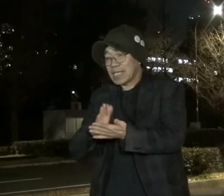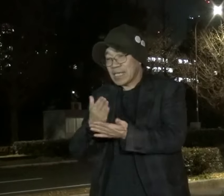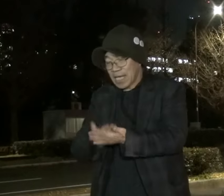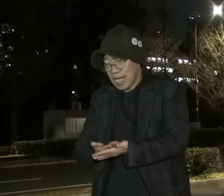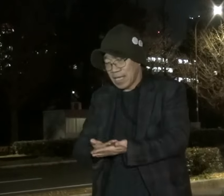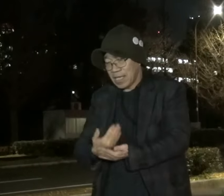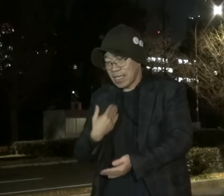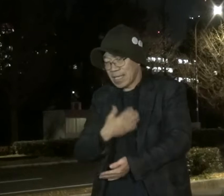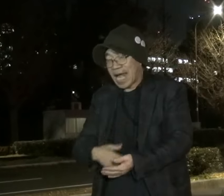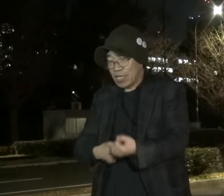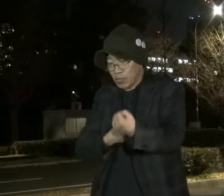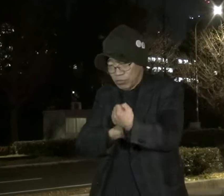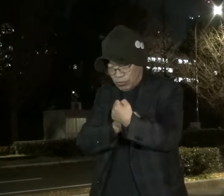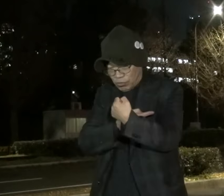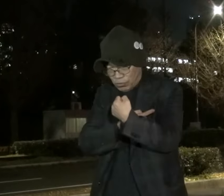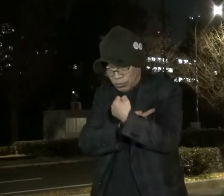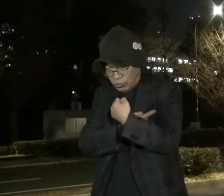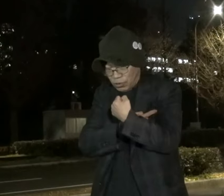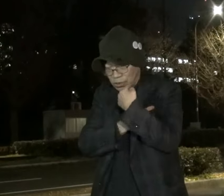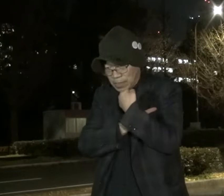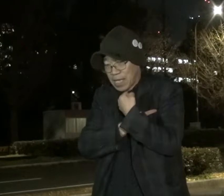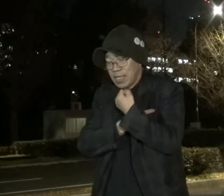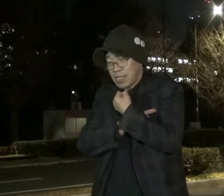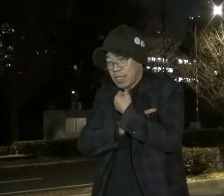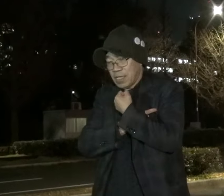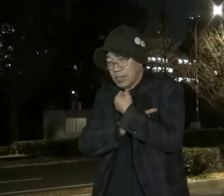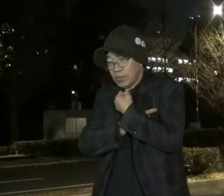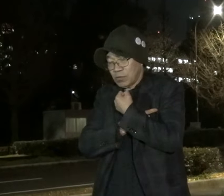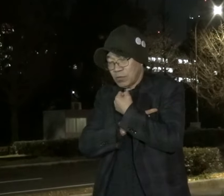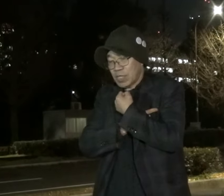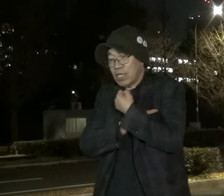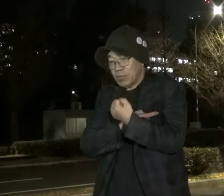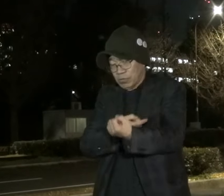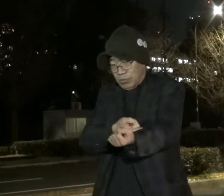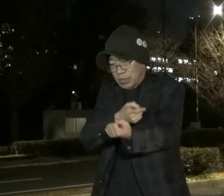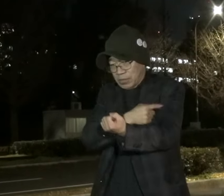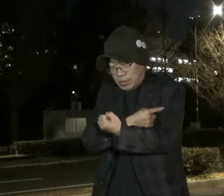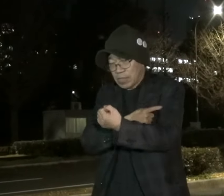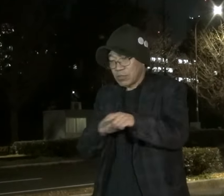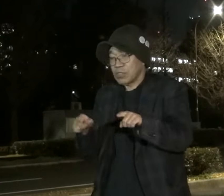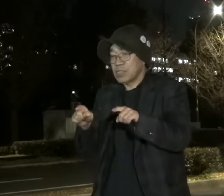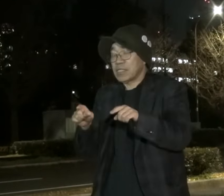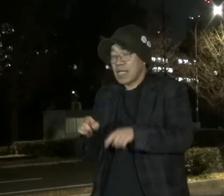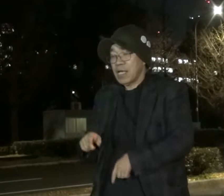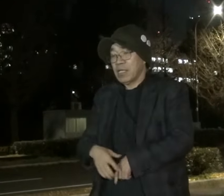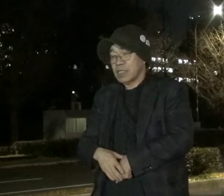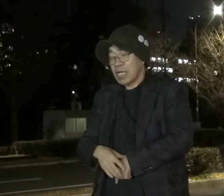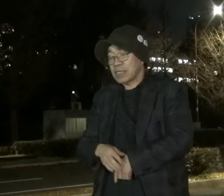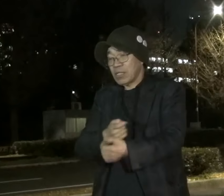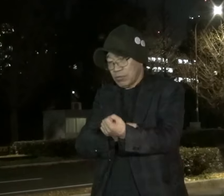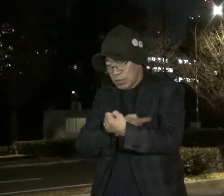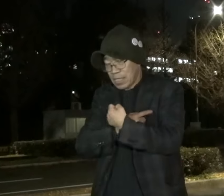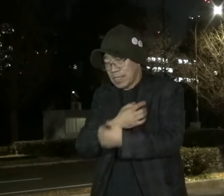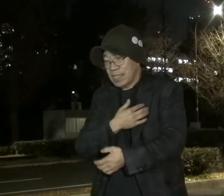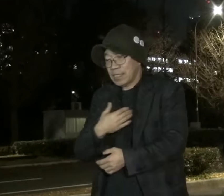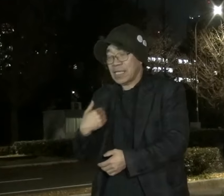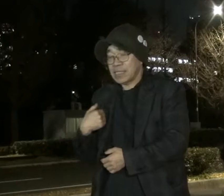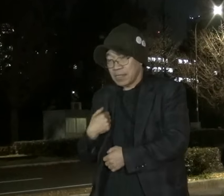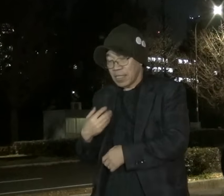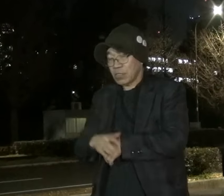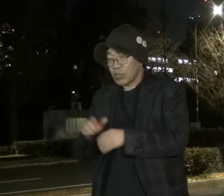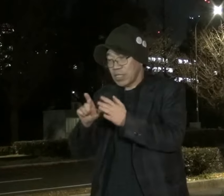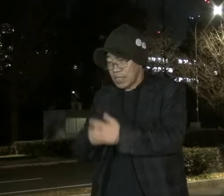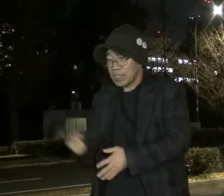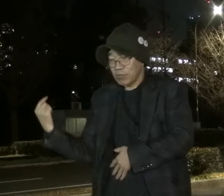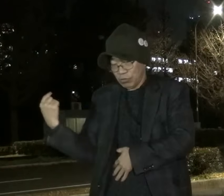力ついてから来てくださいねっていうことで、みんなからは待ってるからねってことは伝えておきましたので、けんちゃん本